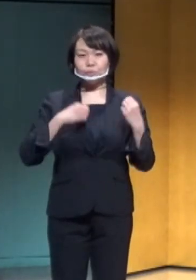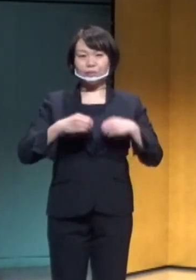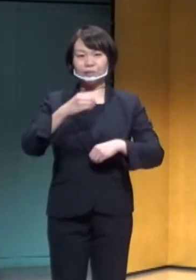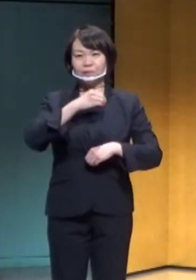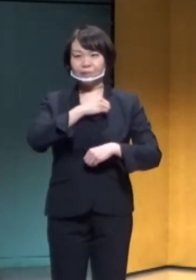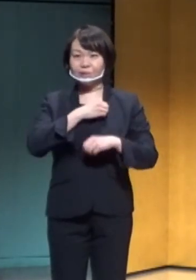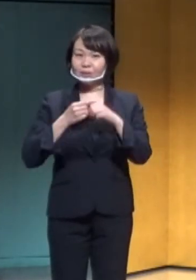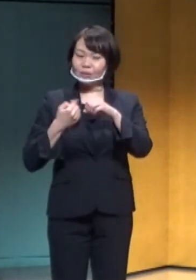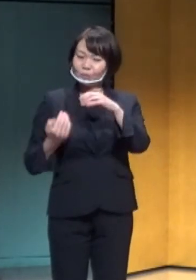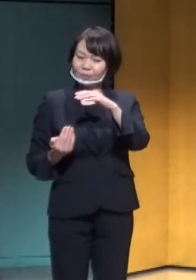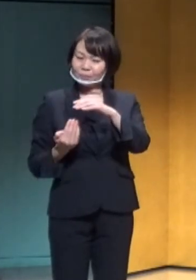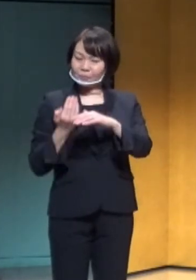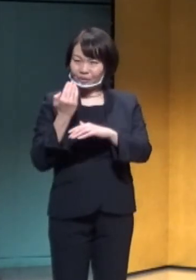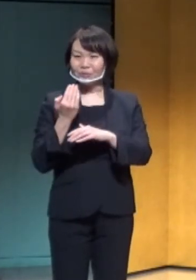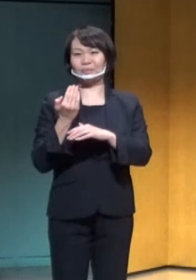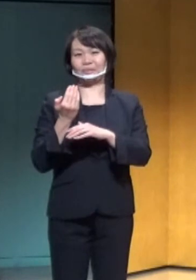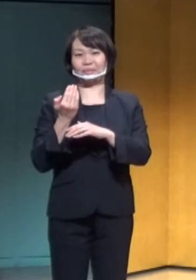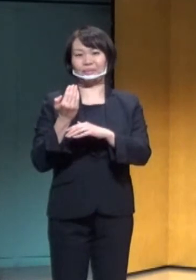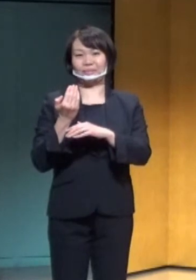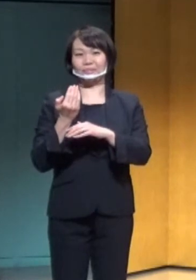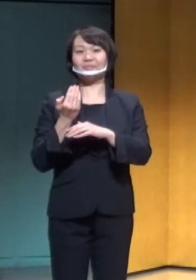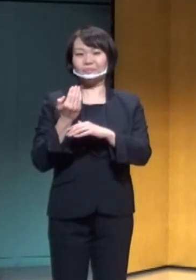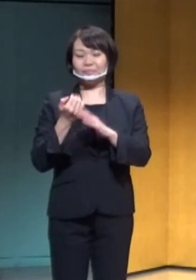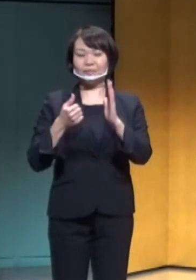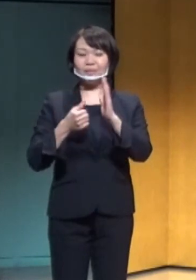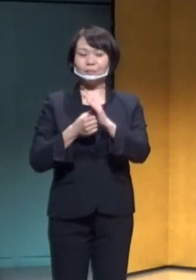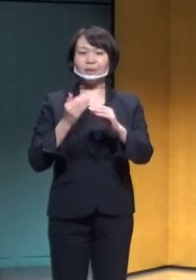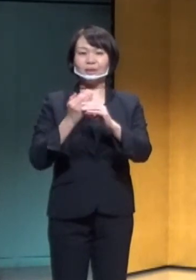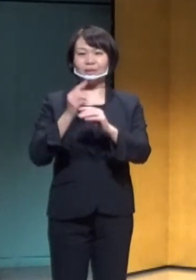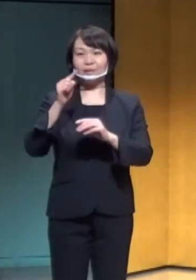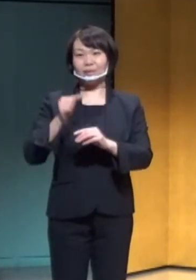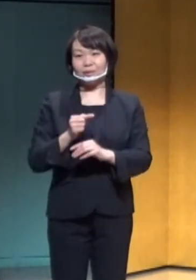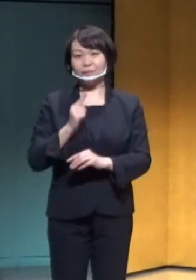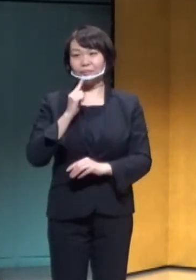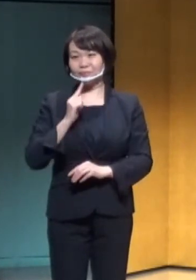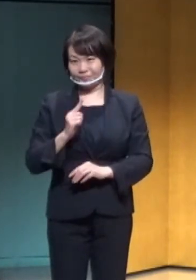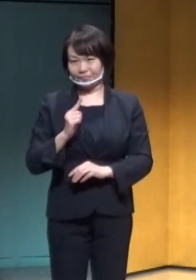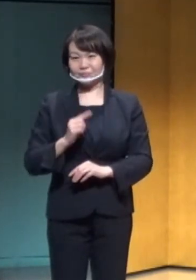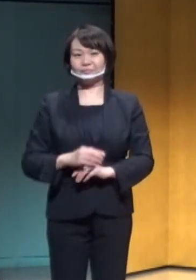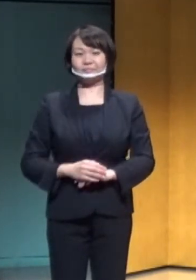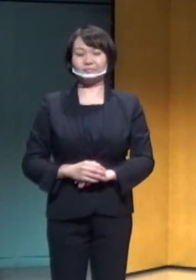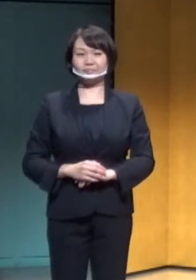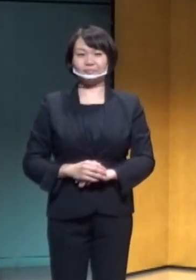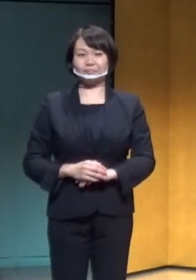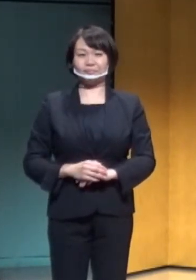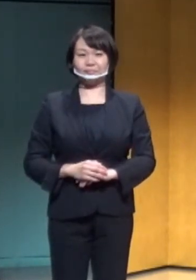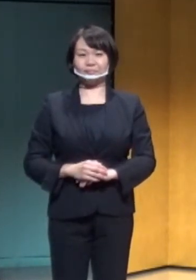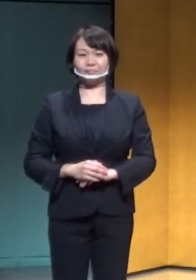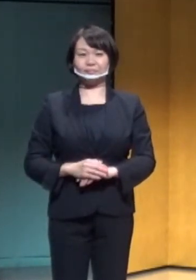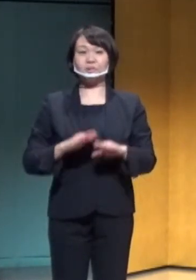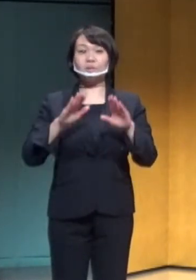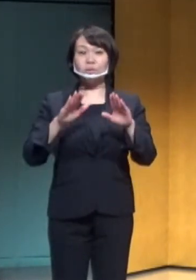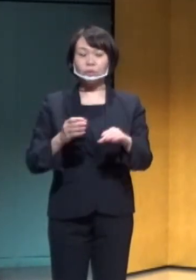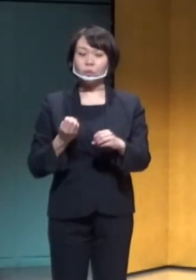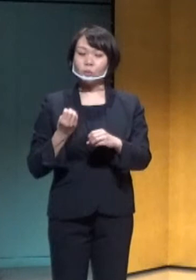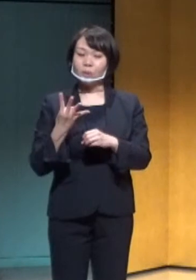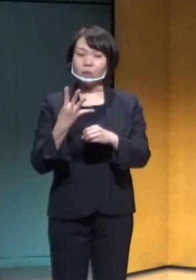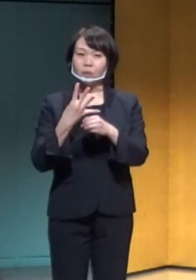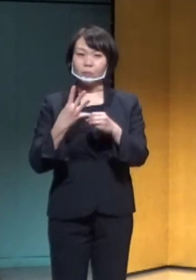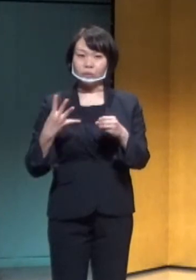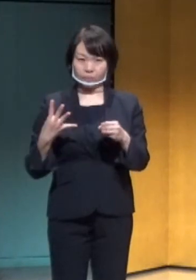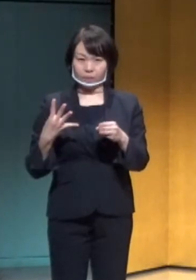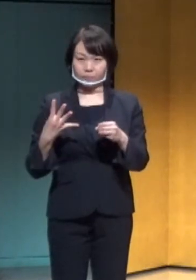初当選をさせていただきました、衆議院議員の中野英幸でございます。今日は令和4年の、